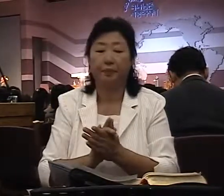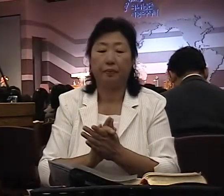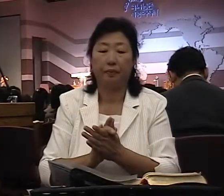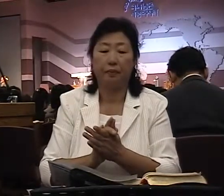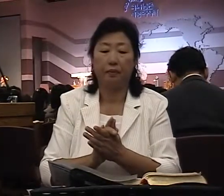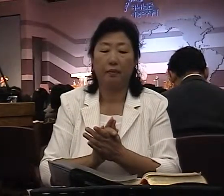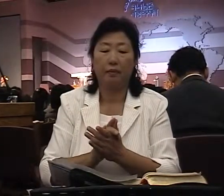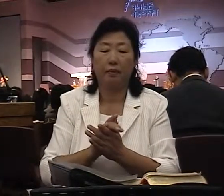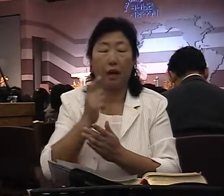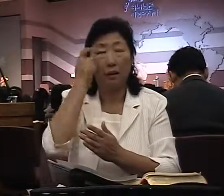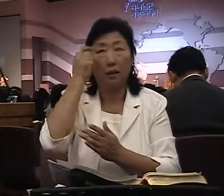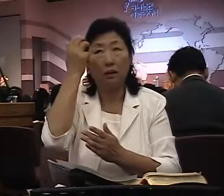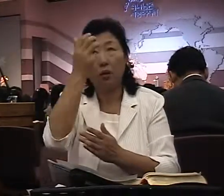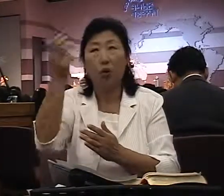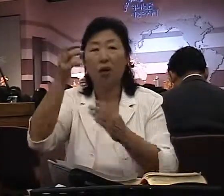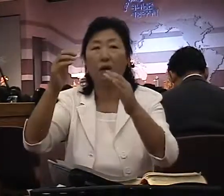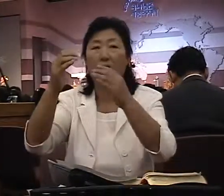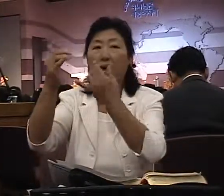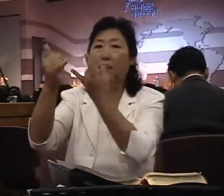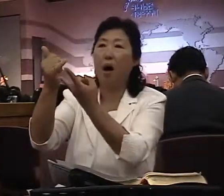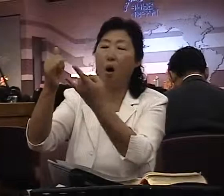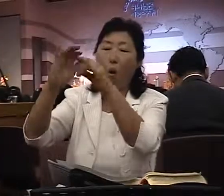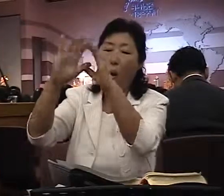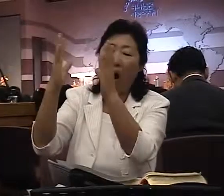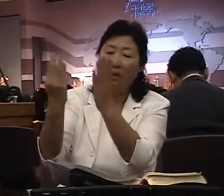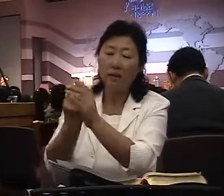이렇게 성령께 완전히 또한 지배당하는 것입니다.